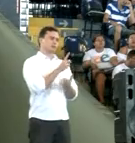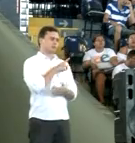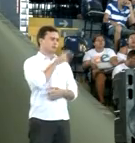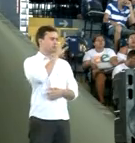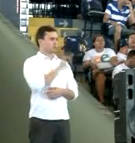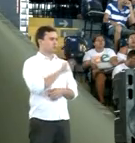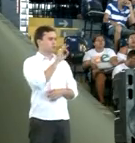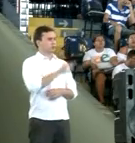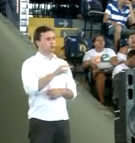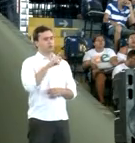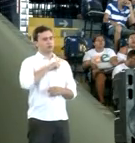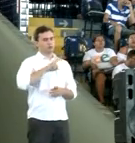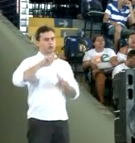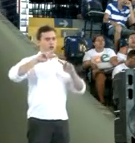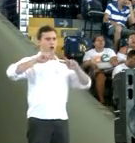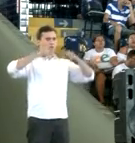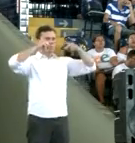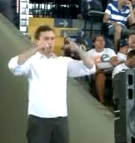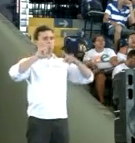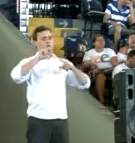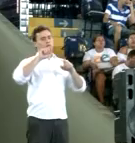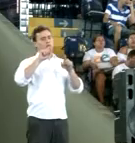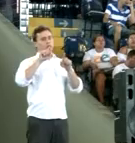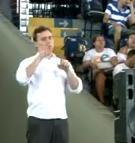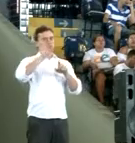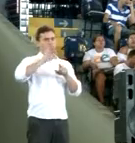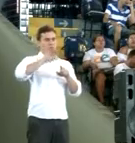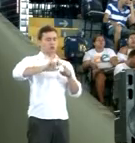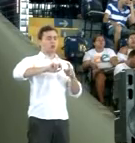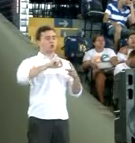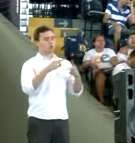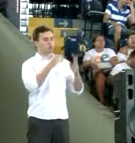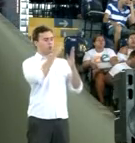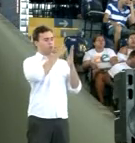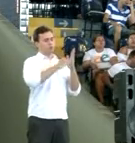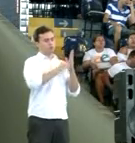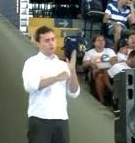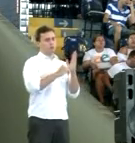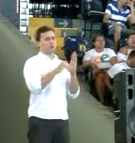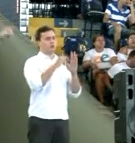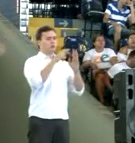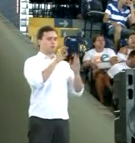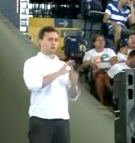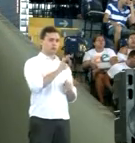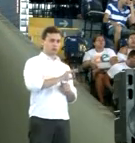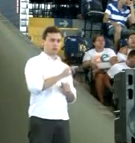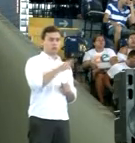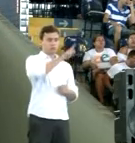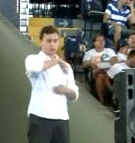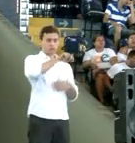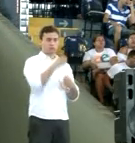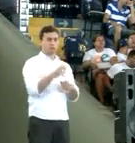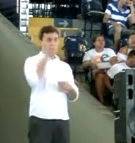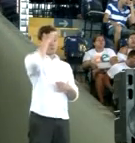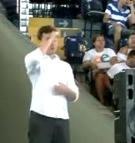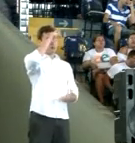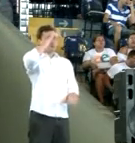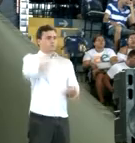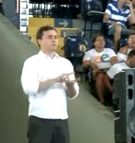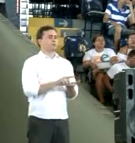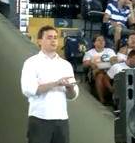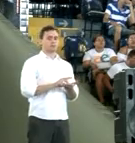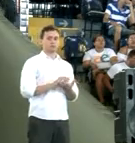de aumento sucessivo ou de desconto sucessivo. Que tal? Está na hora de começar a aprender e nunca mais errar.